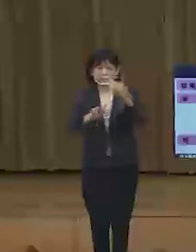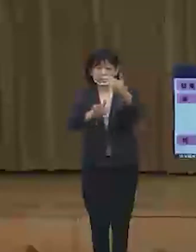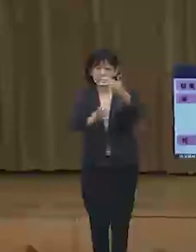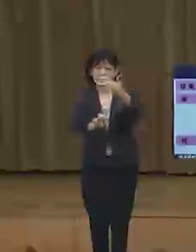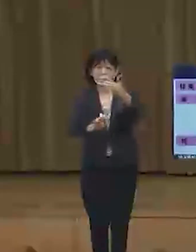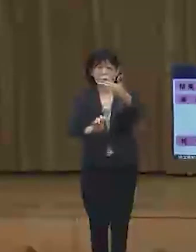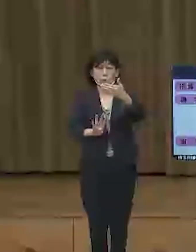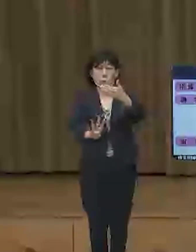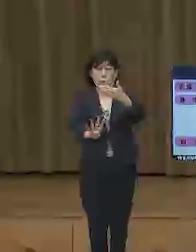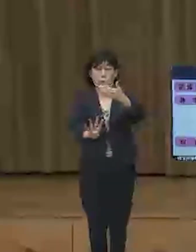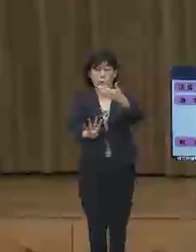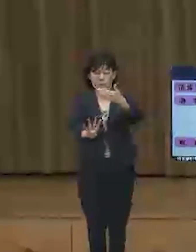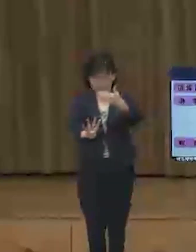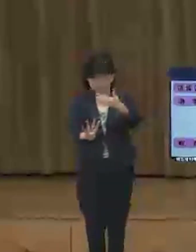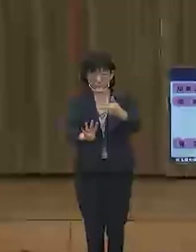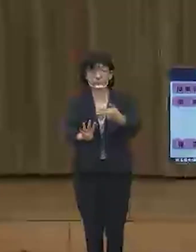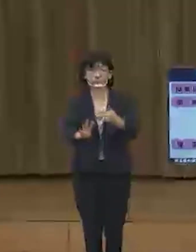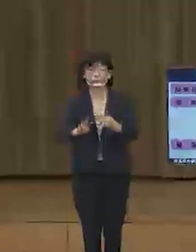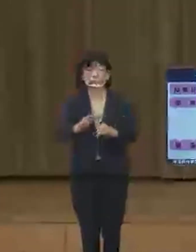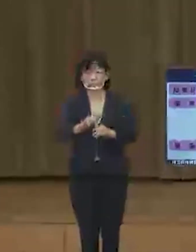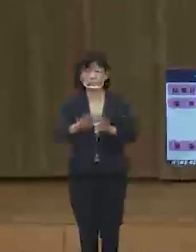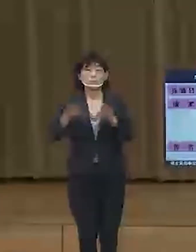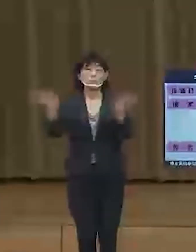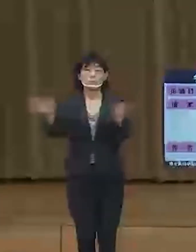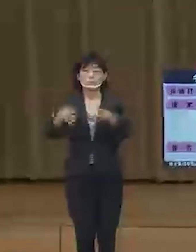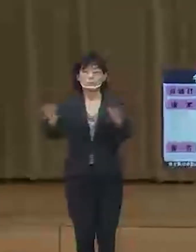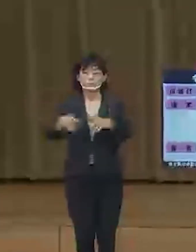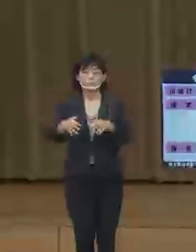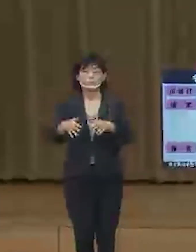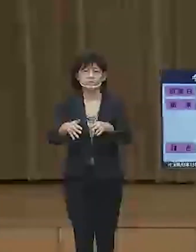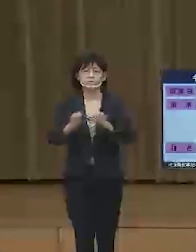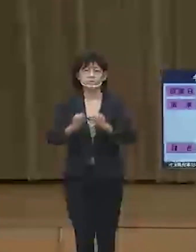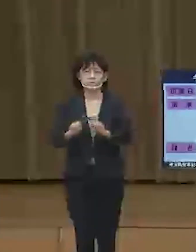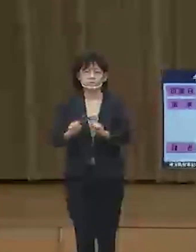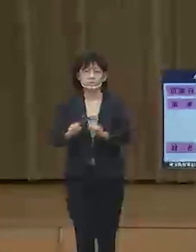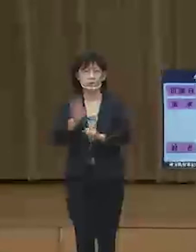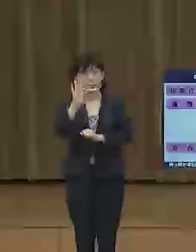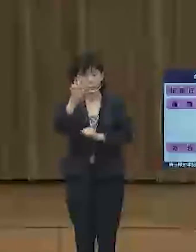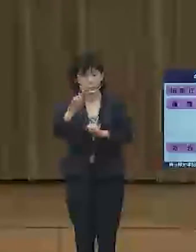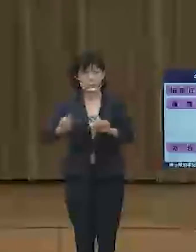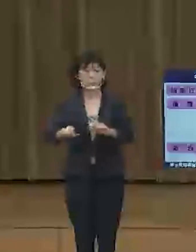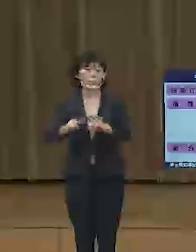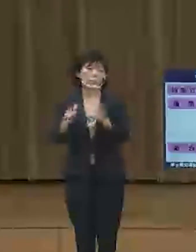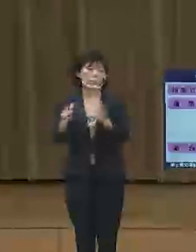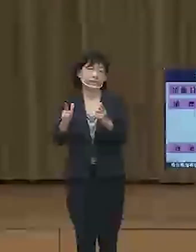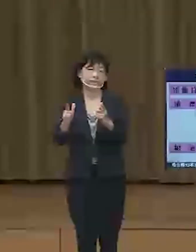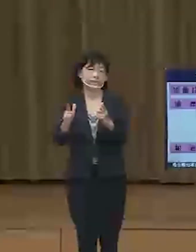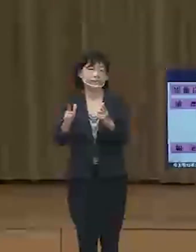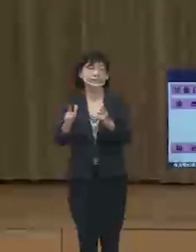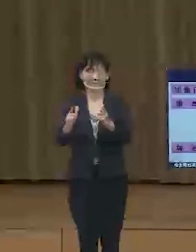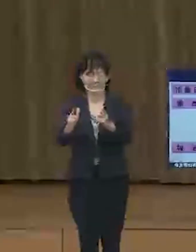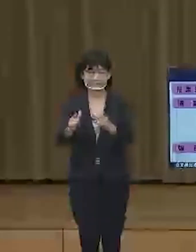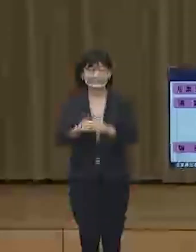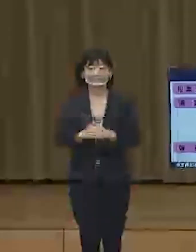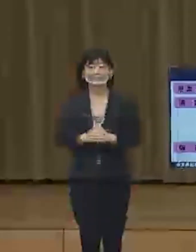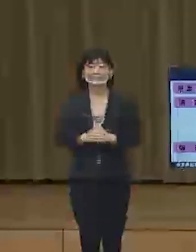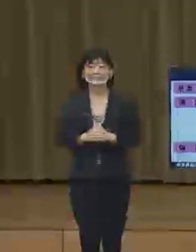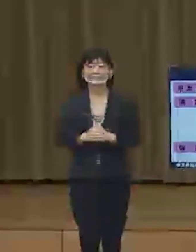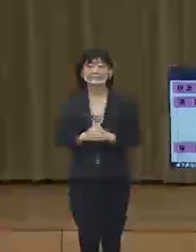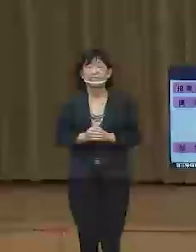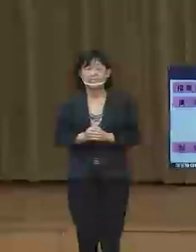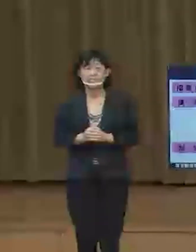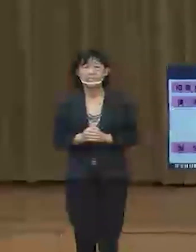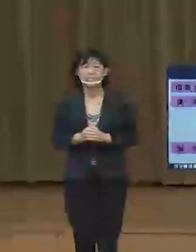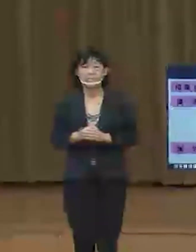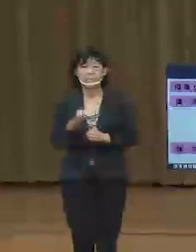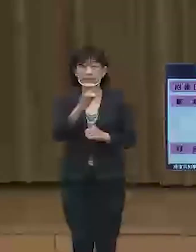日に召集をさせていただくことといたしました。この木曜日から始まる定例会におきます提